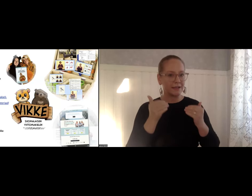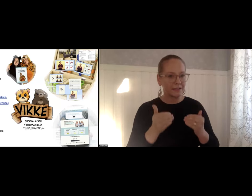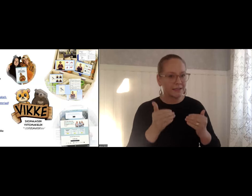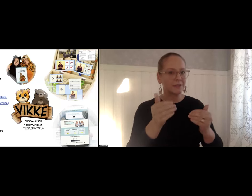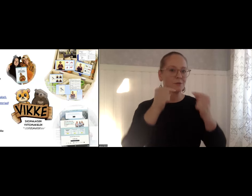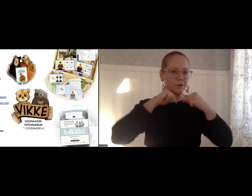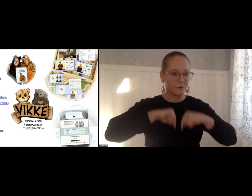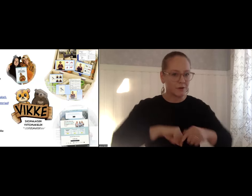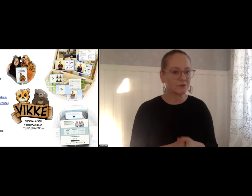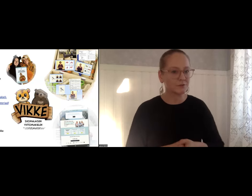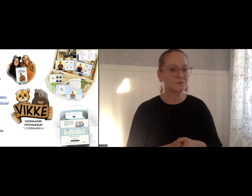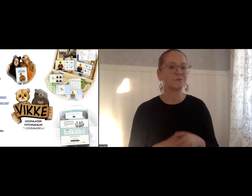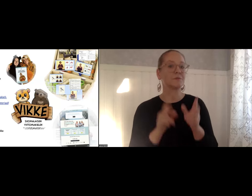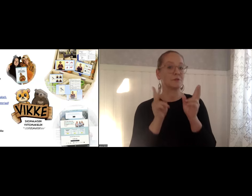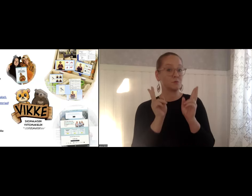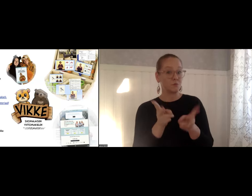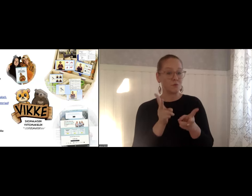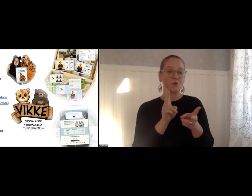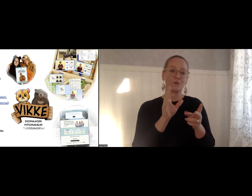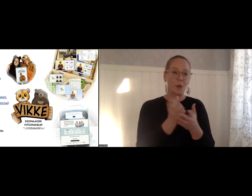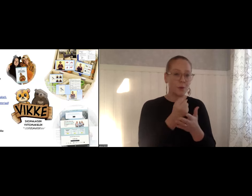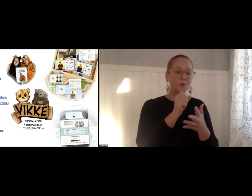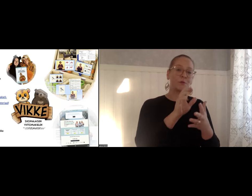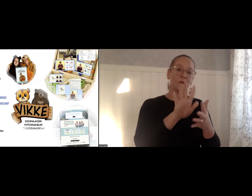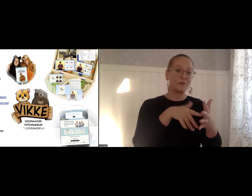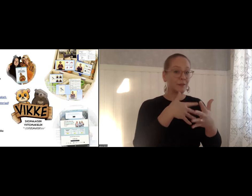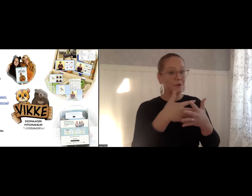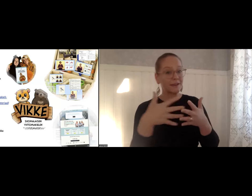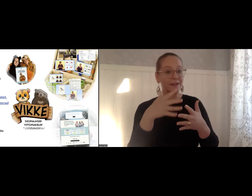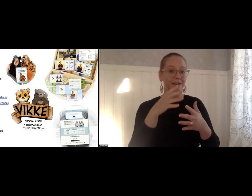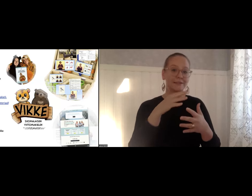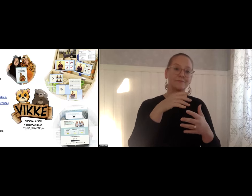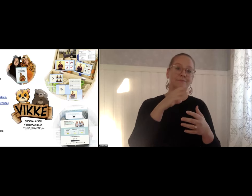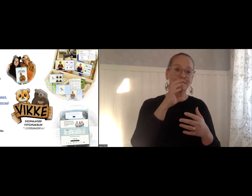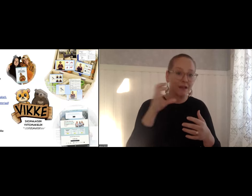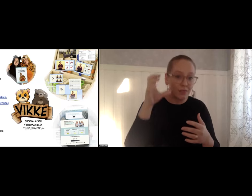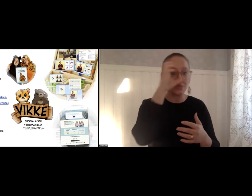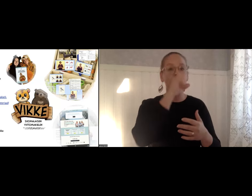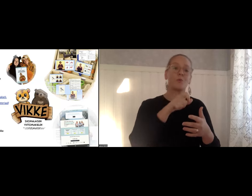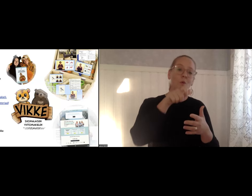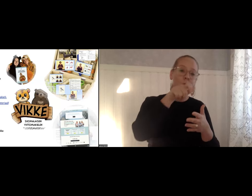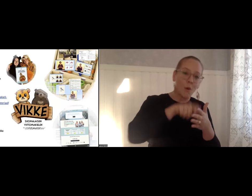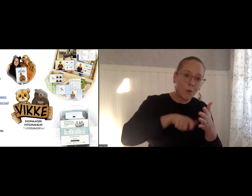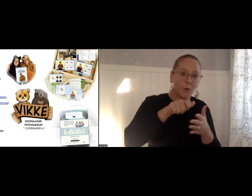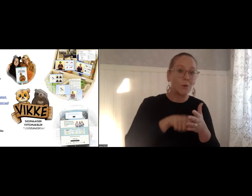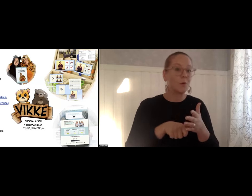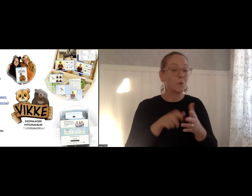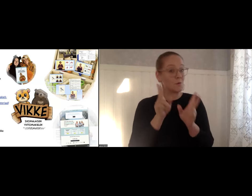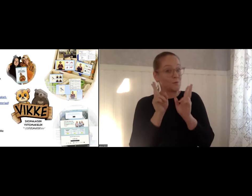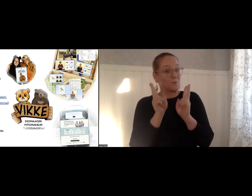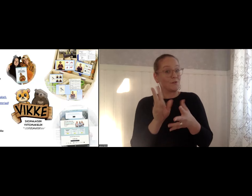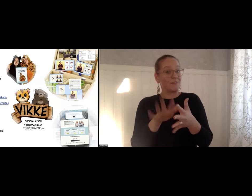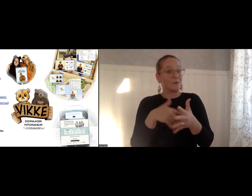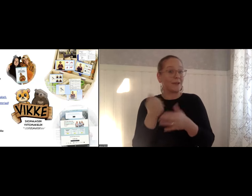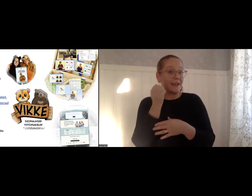Paljon tietoa liittyen lasten viittomakielen kehitykseen ja omaksumiseen. Ja sieltä löytyy myös